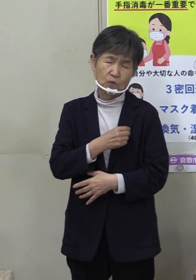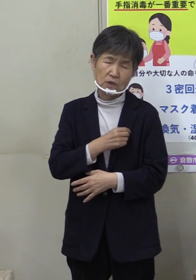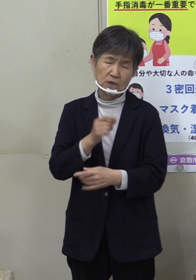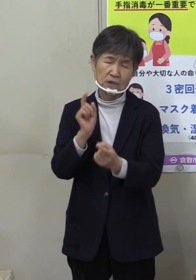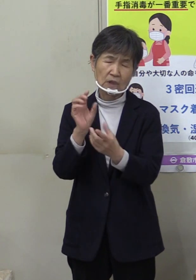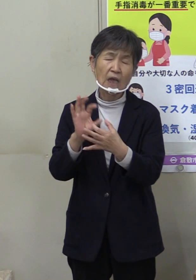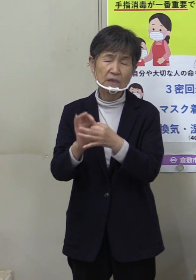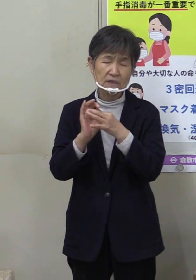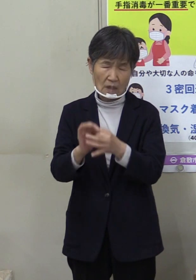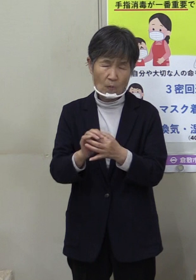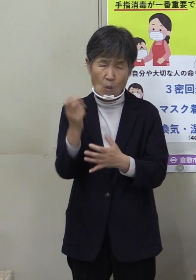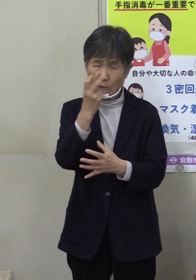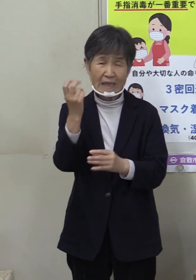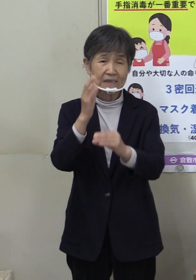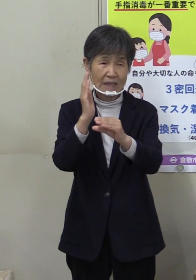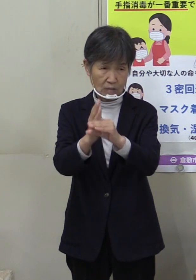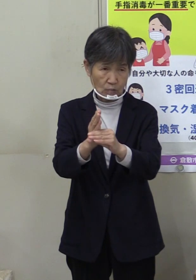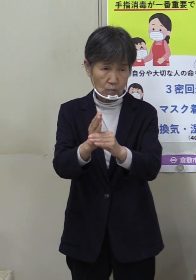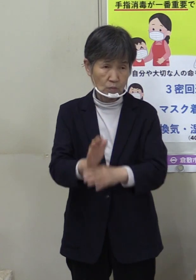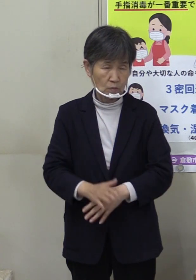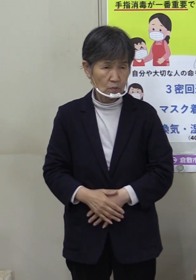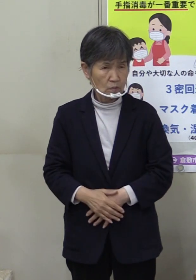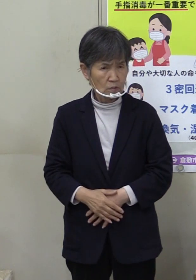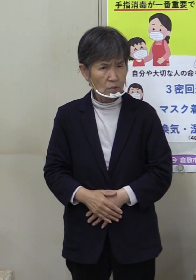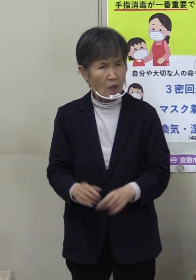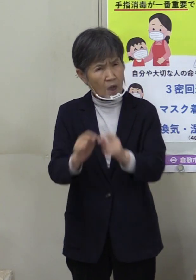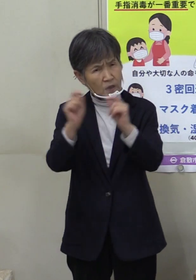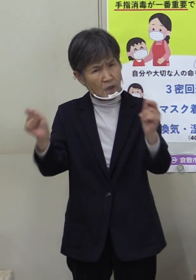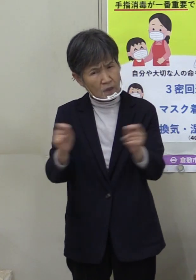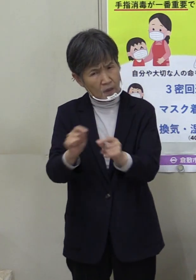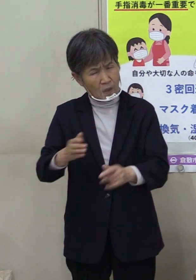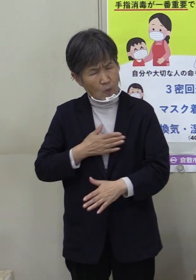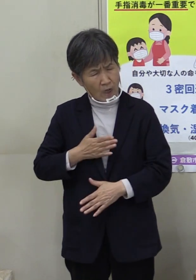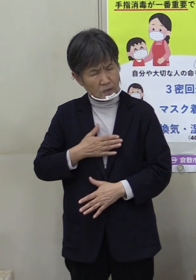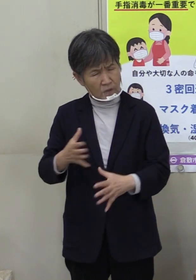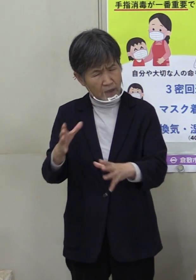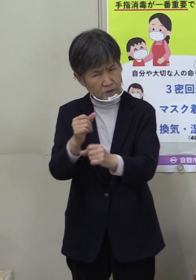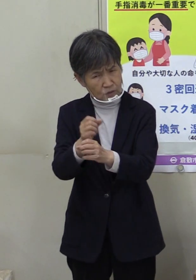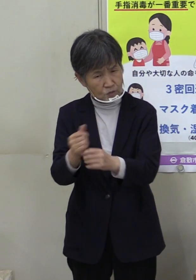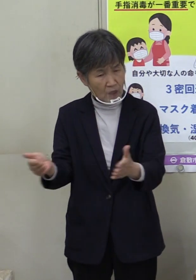。 検査はいつぐらいまでという？